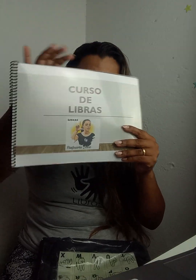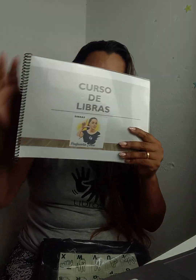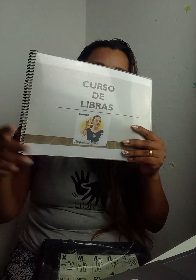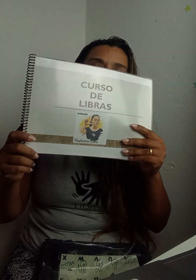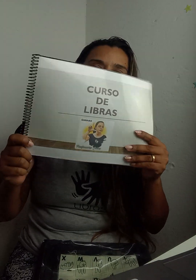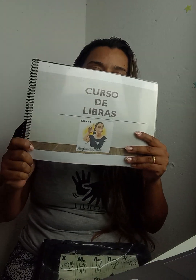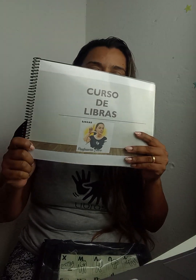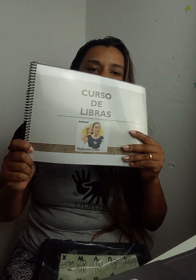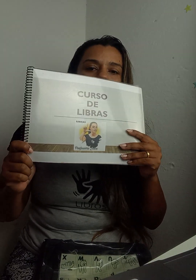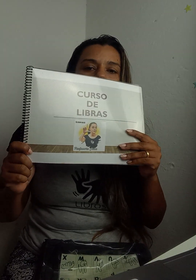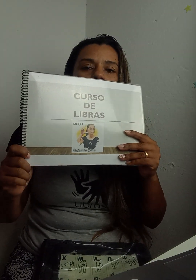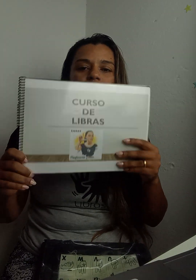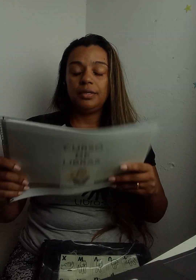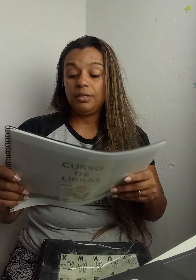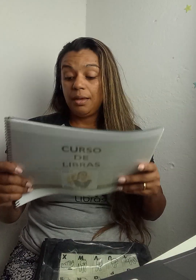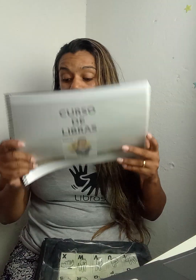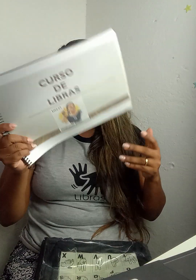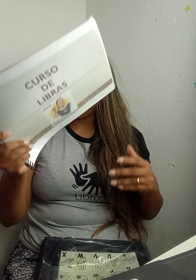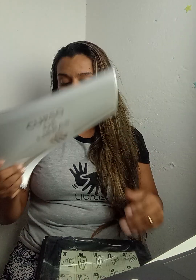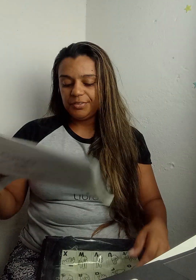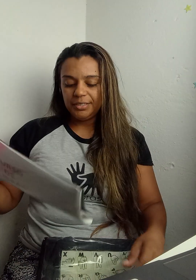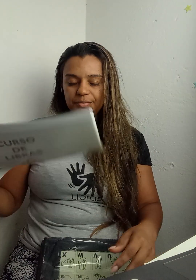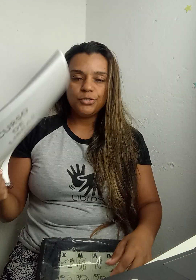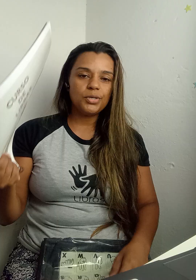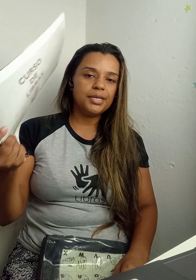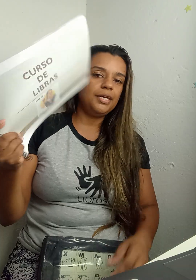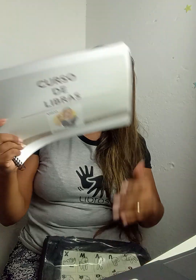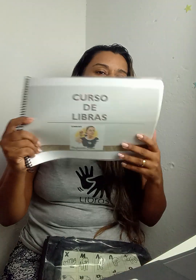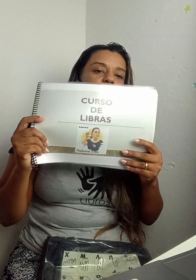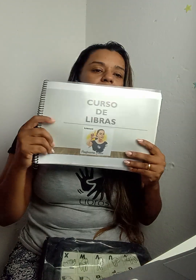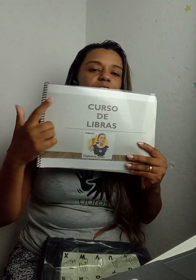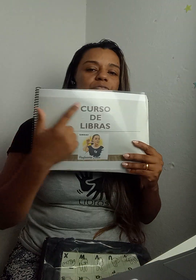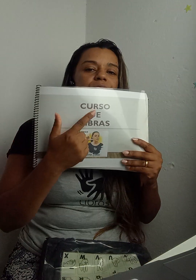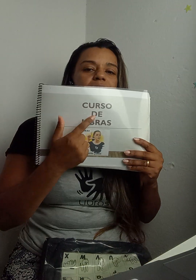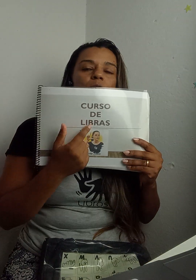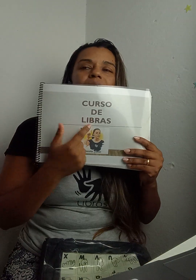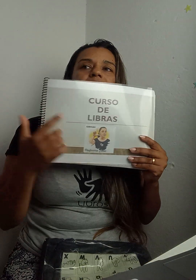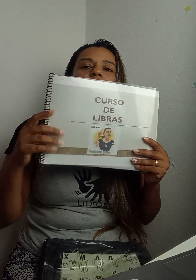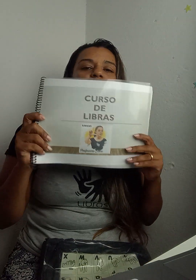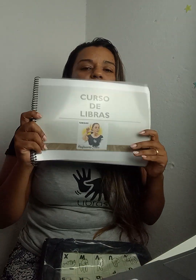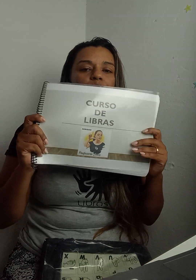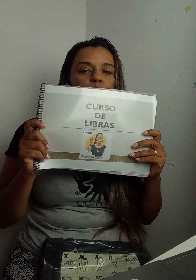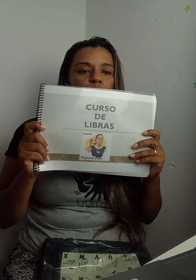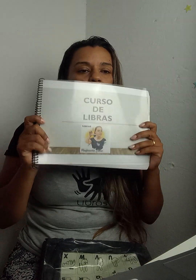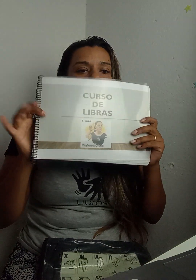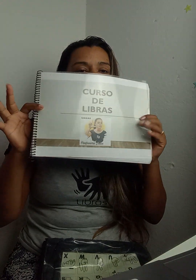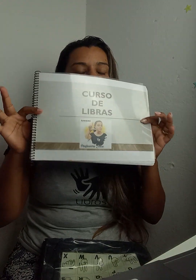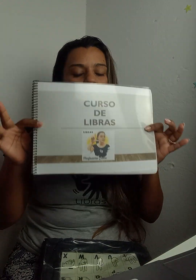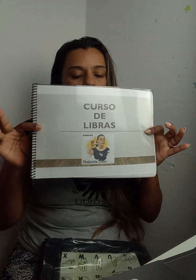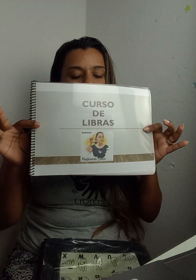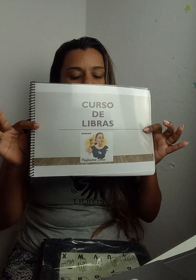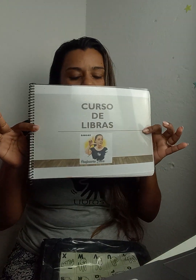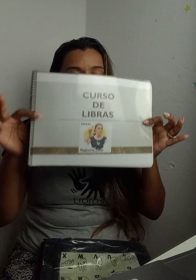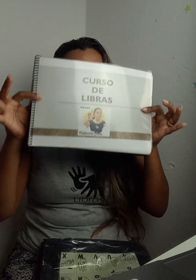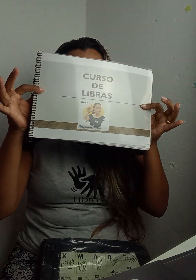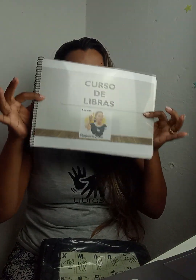material completo, tá bom? Maravilha. Isso aqui, gente, além de você ter um material de estudo próprio seu, você